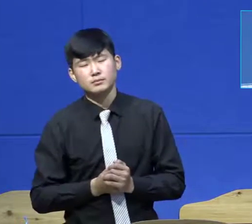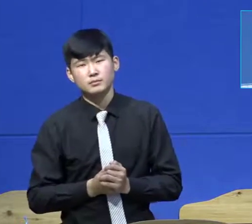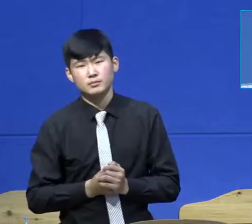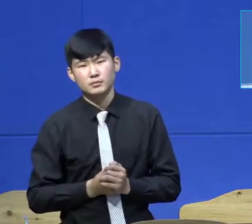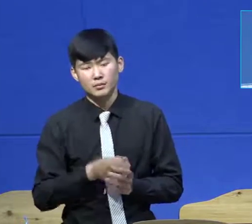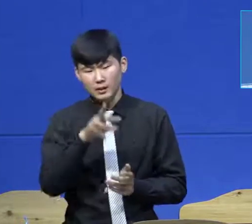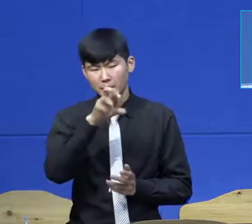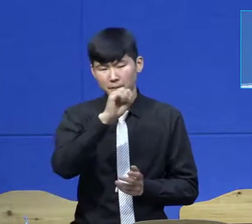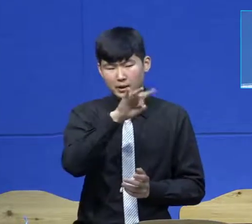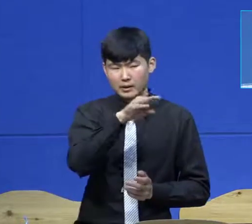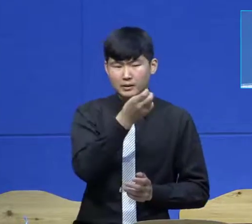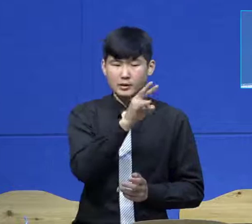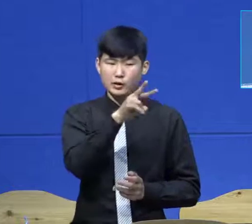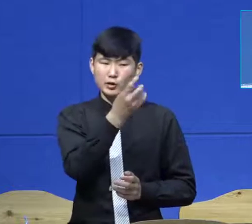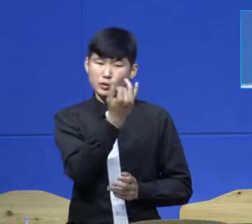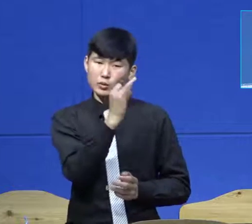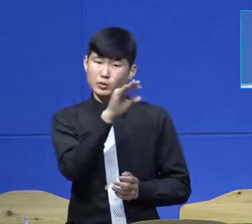Мартин Лютер бол